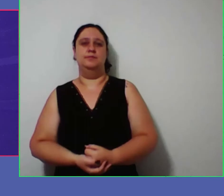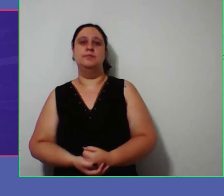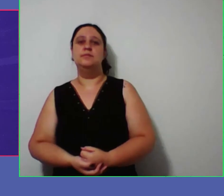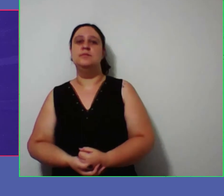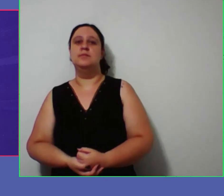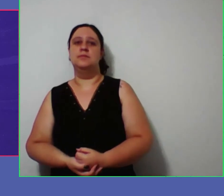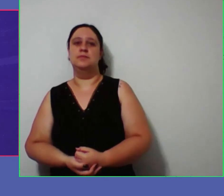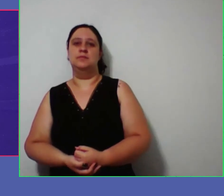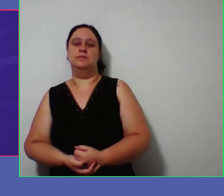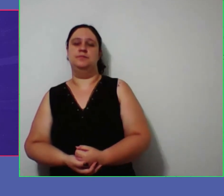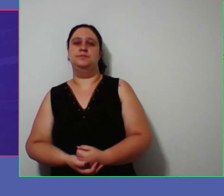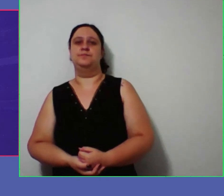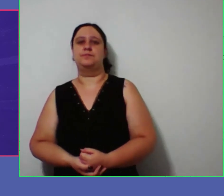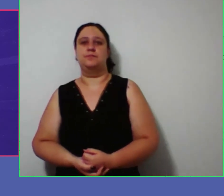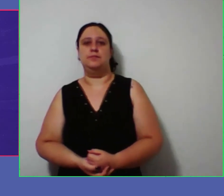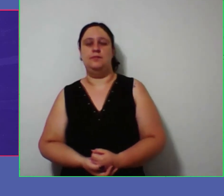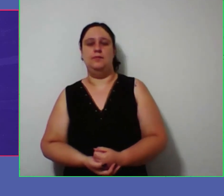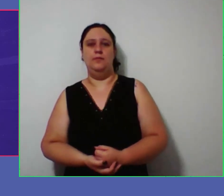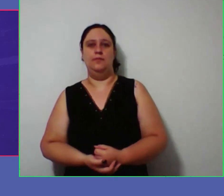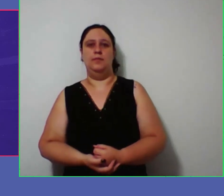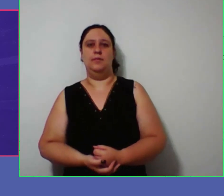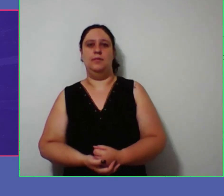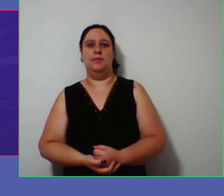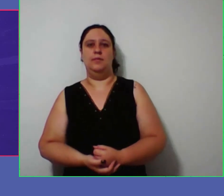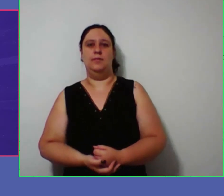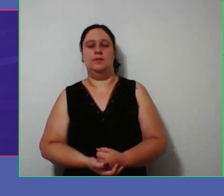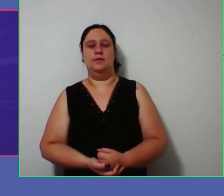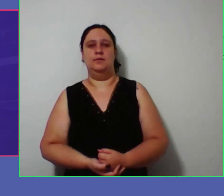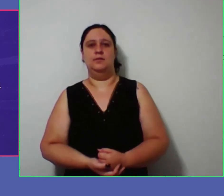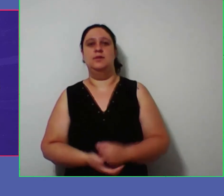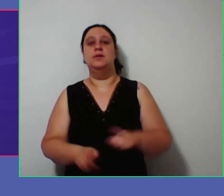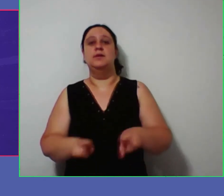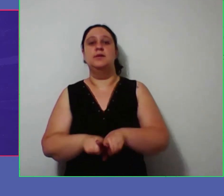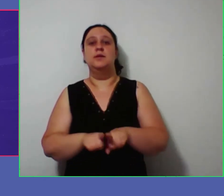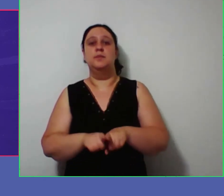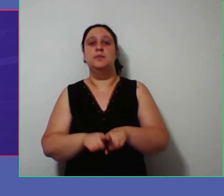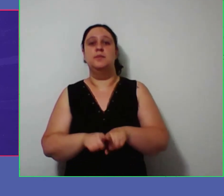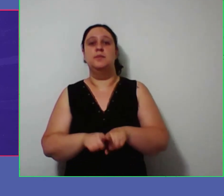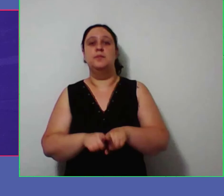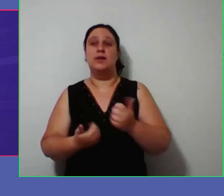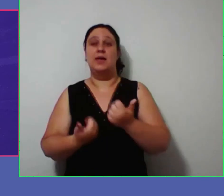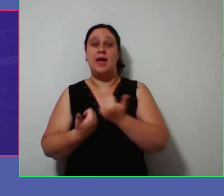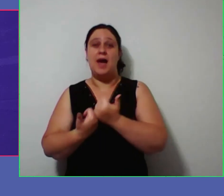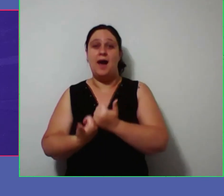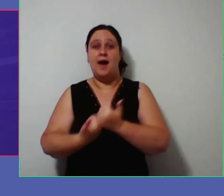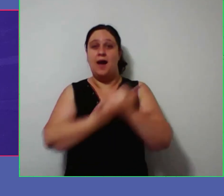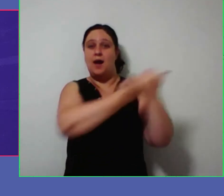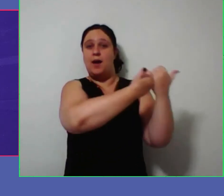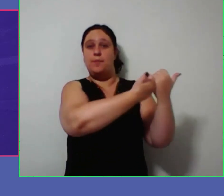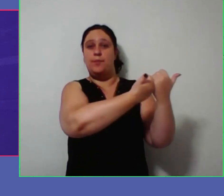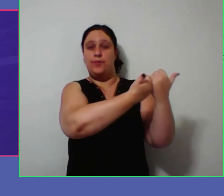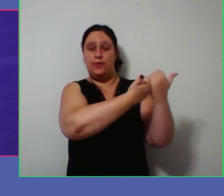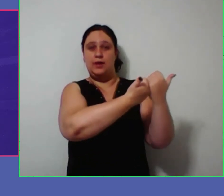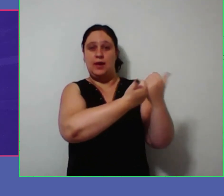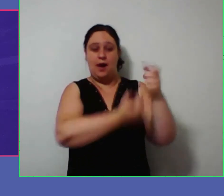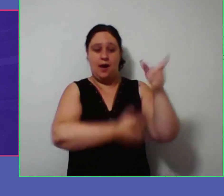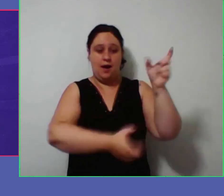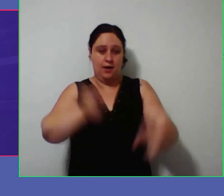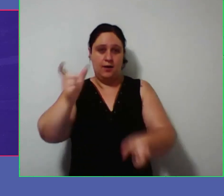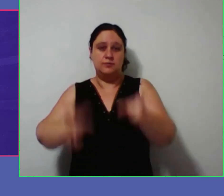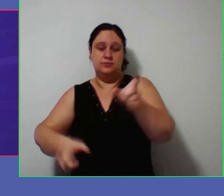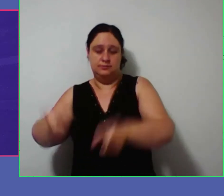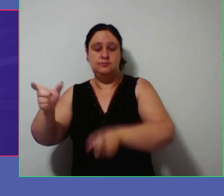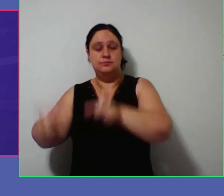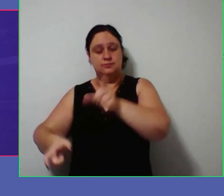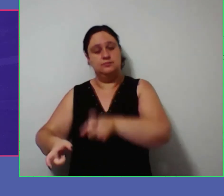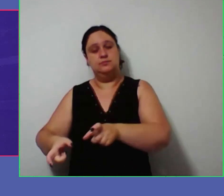Suportai-vos uns aos outros. Aqui, suportar aqui vamos apoiar um ao outro, vamos dar suporte um ao outro. Em